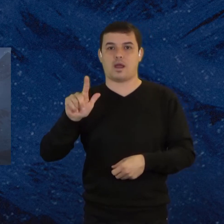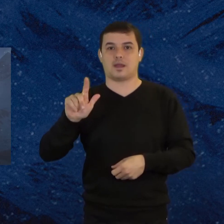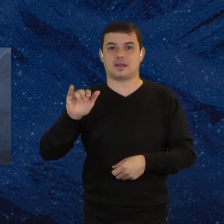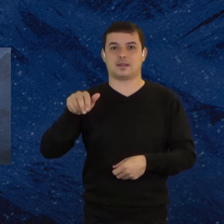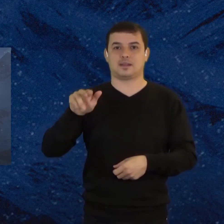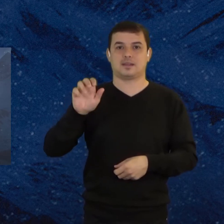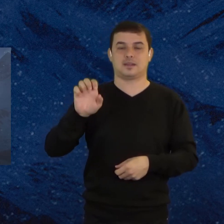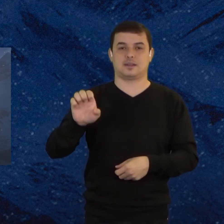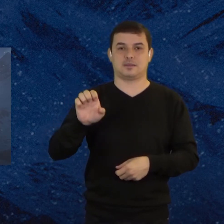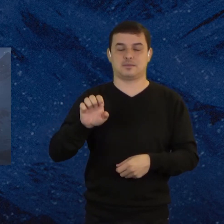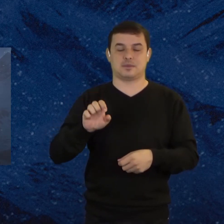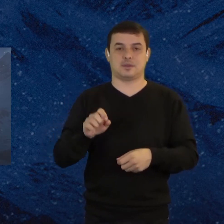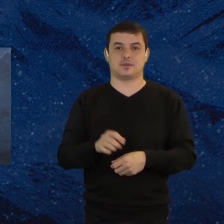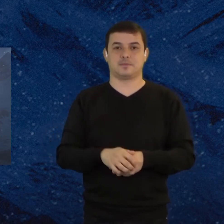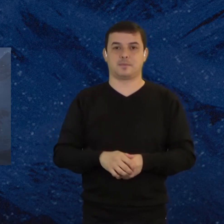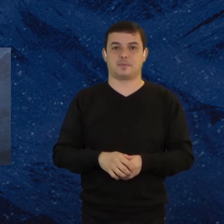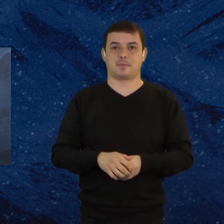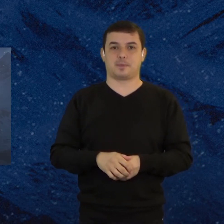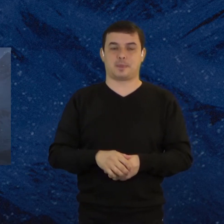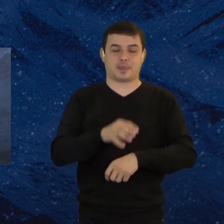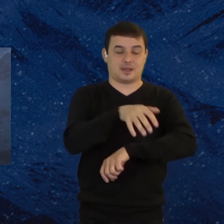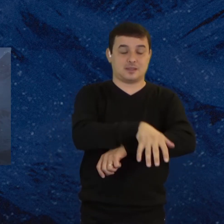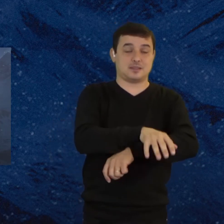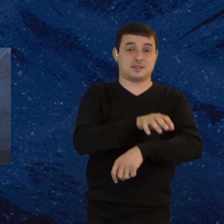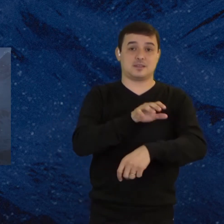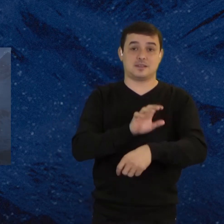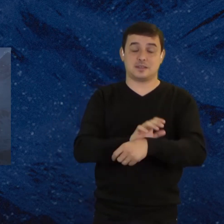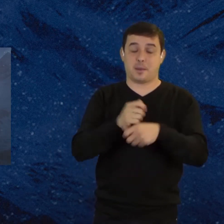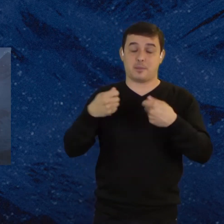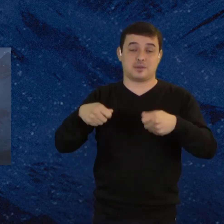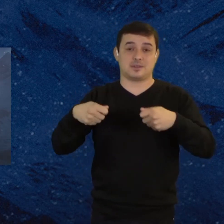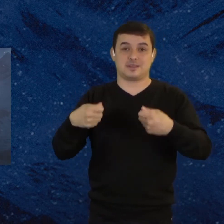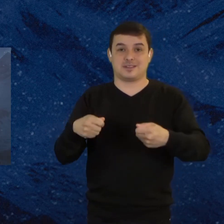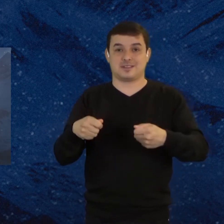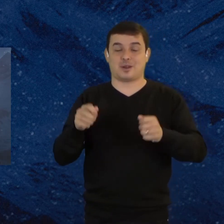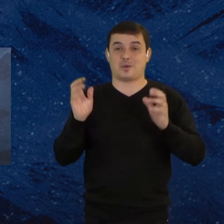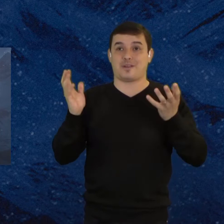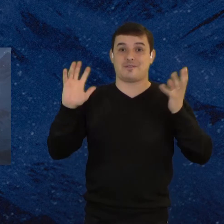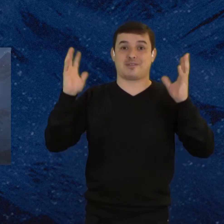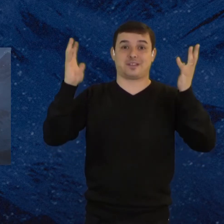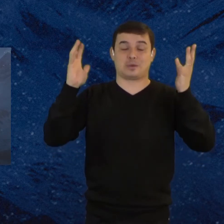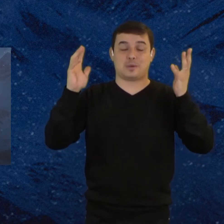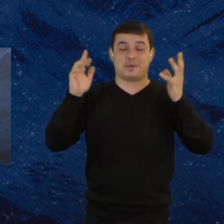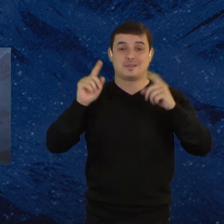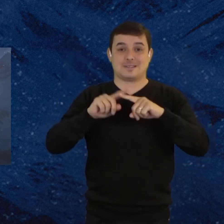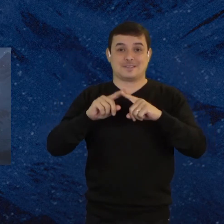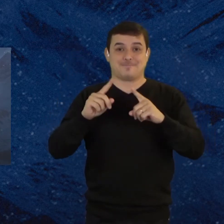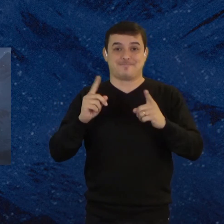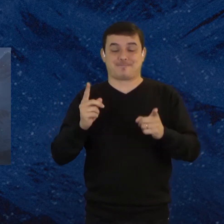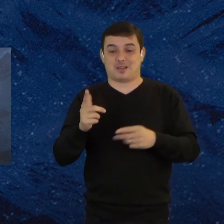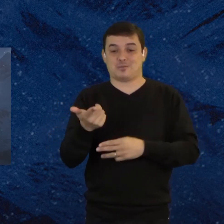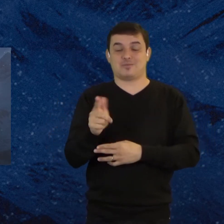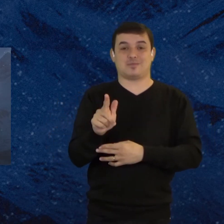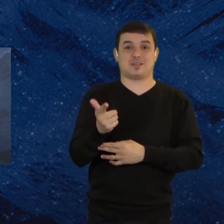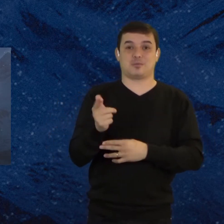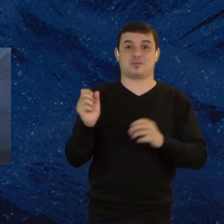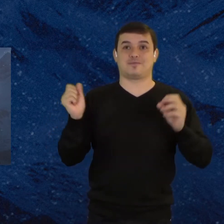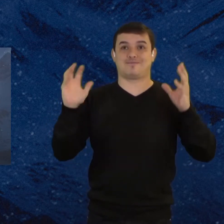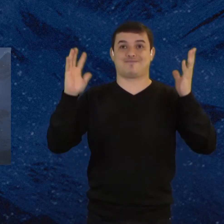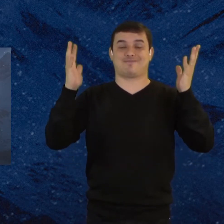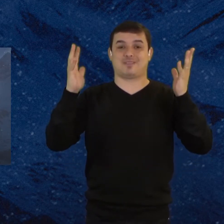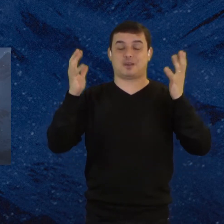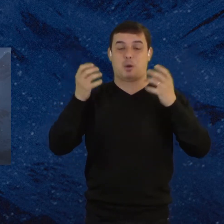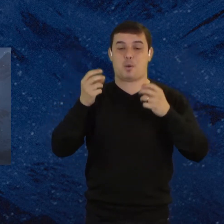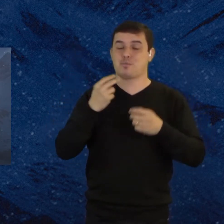temos pessoas aqui. A Estância vive de eventos. Como não temos eventos, nós não podemos